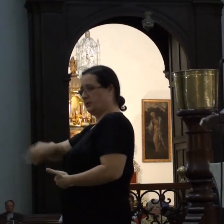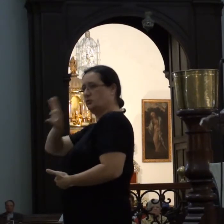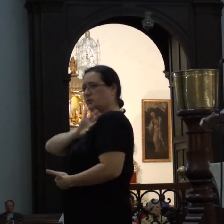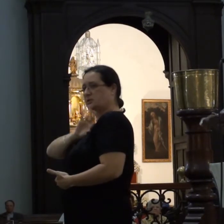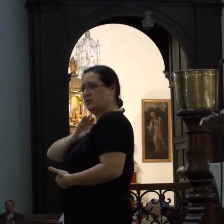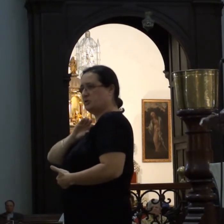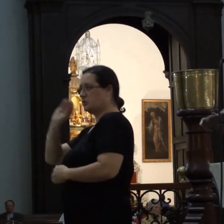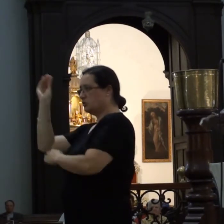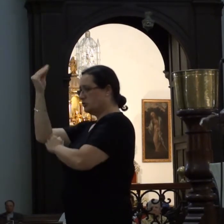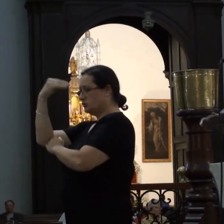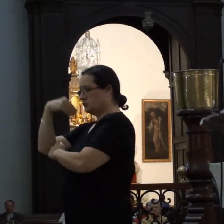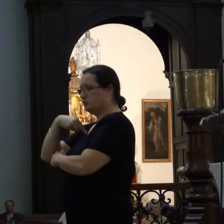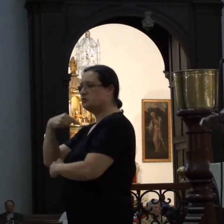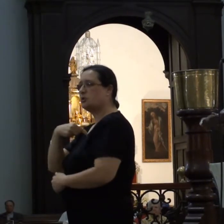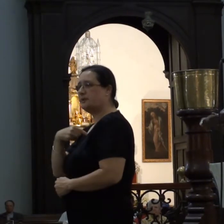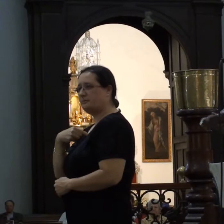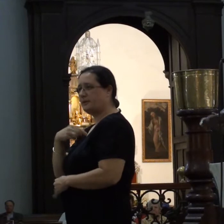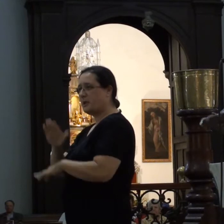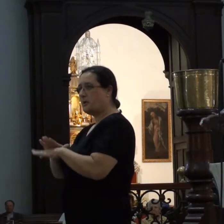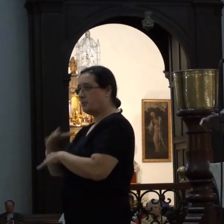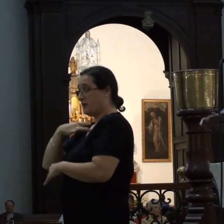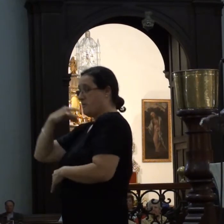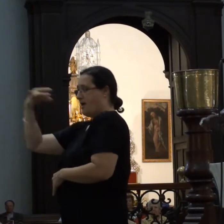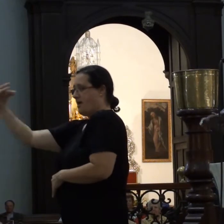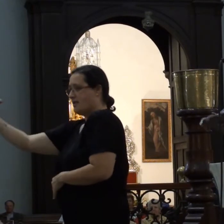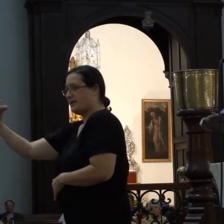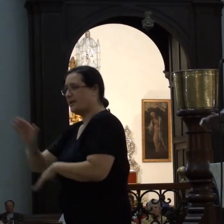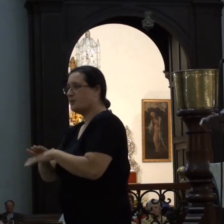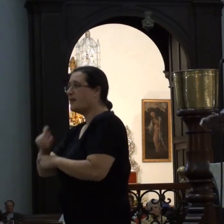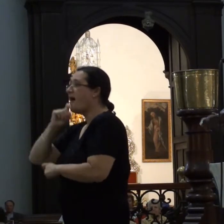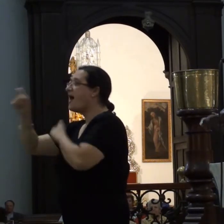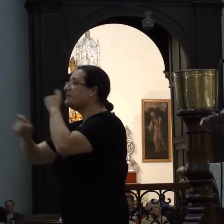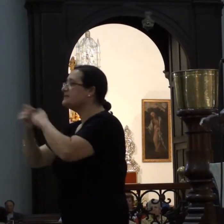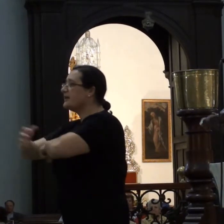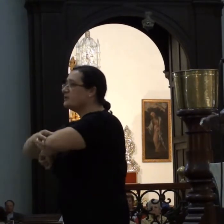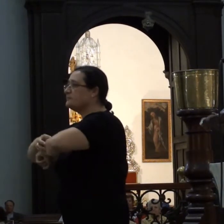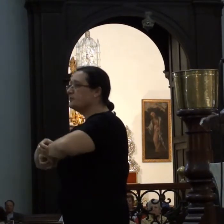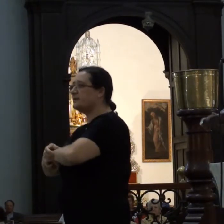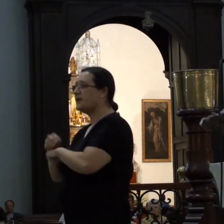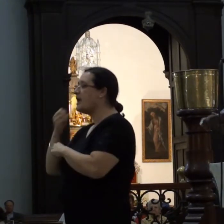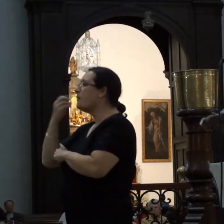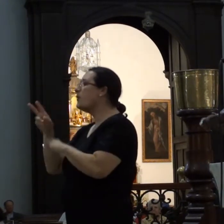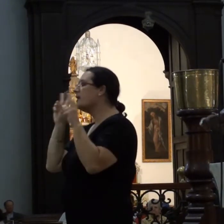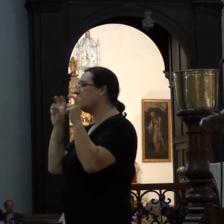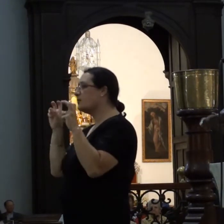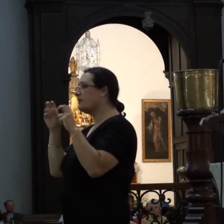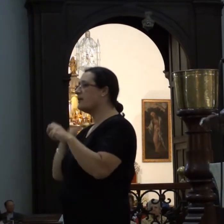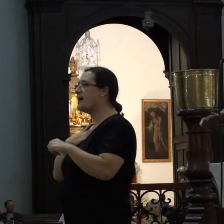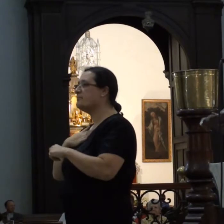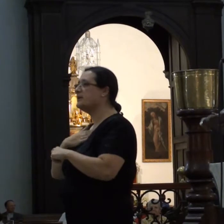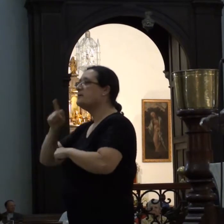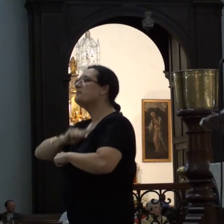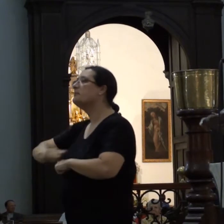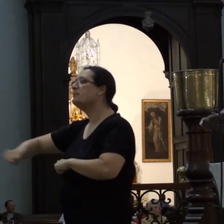está sobre mí porque me ha ungido para anunciar a los pobres la buena nueva me ha enviado a proclamar